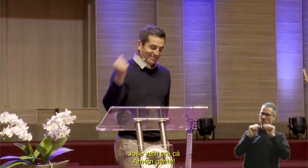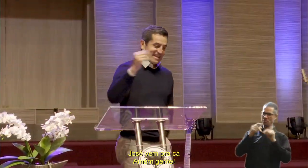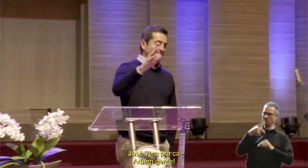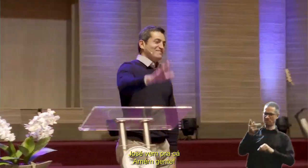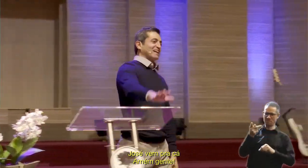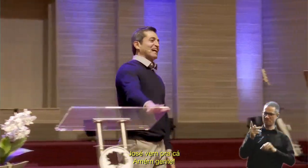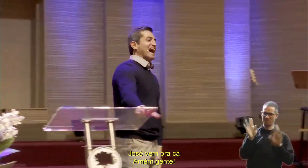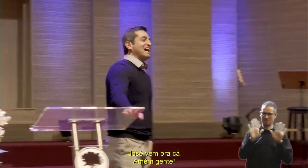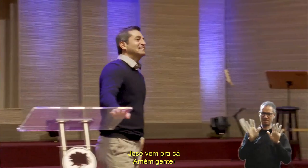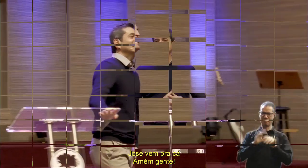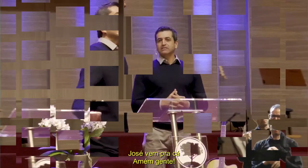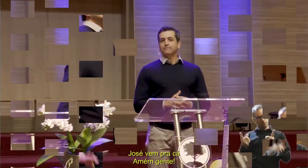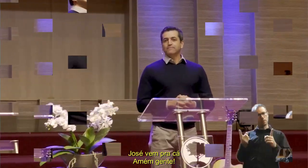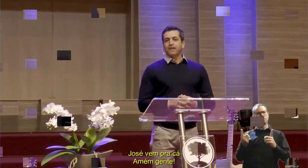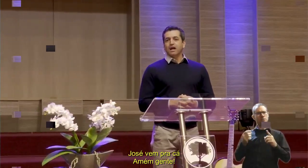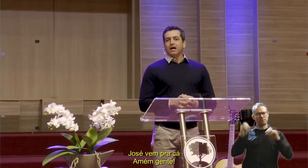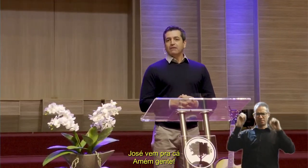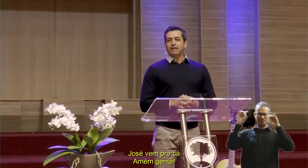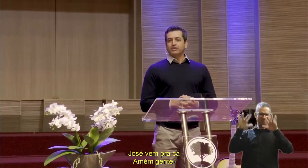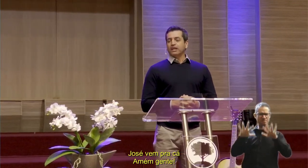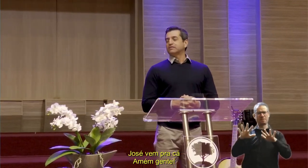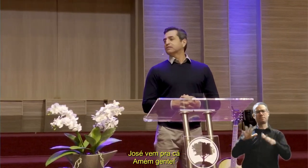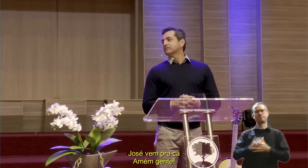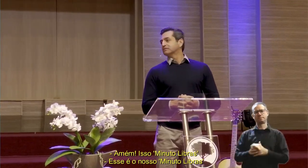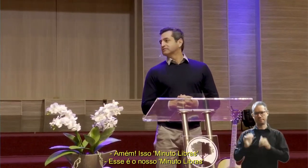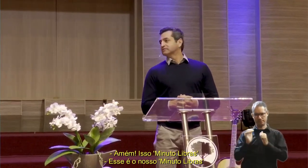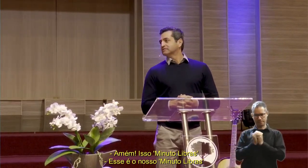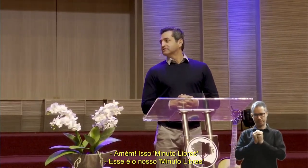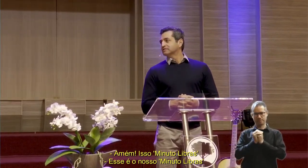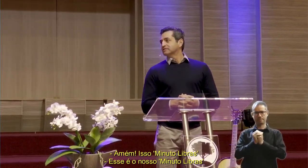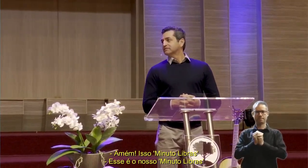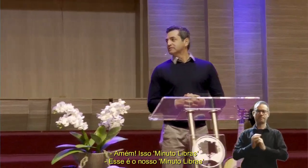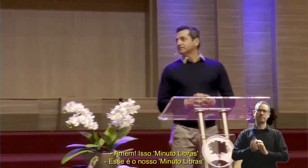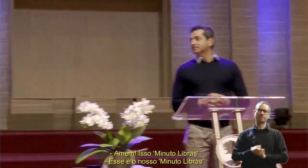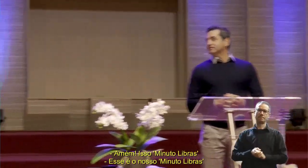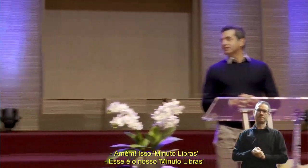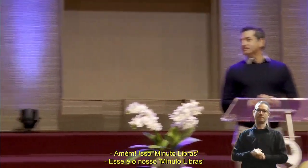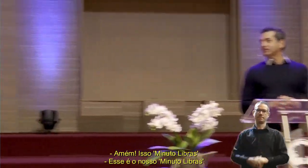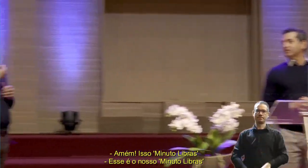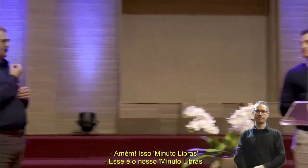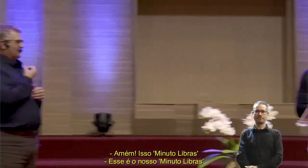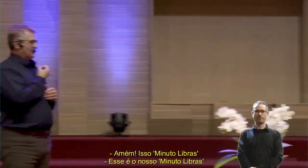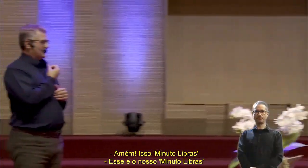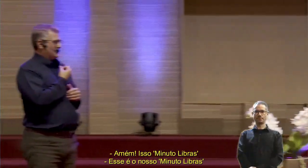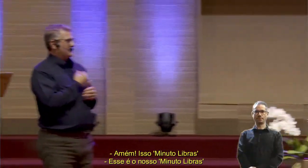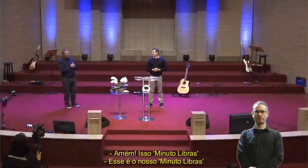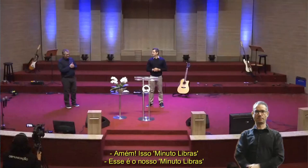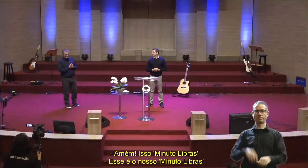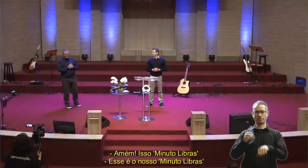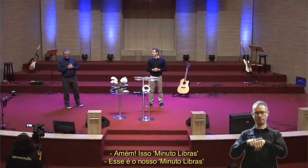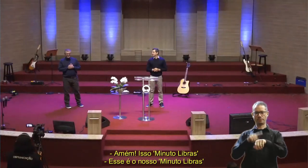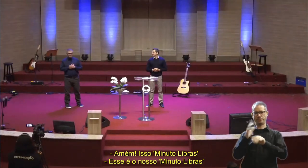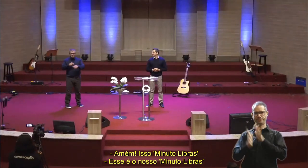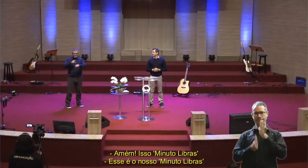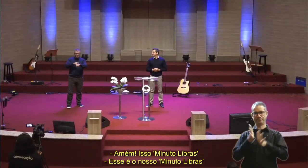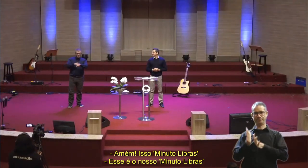José, vem para cá. Amém, gente? Amém? Amém. Esse é o nosso momento Libras. Isso, é um